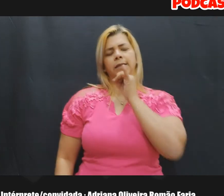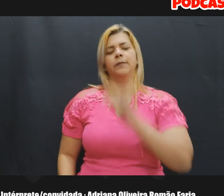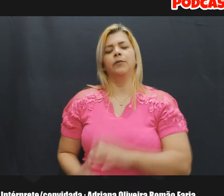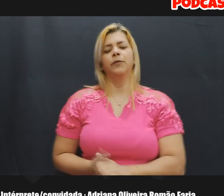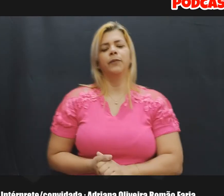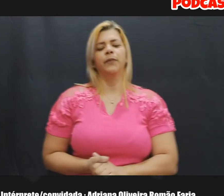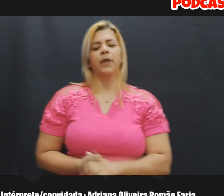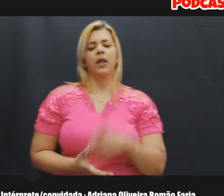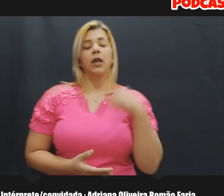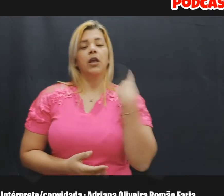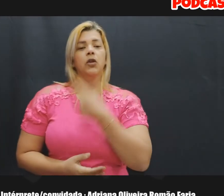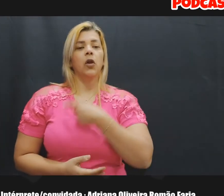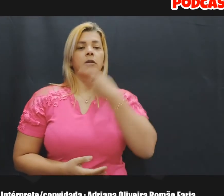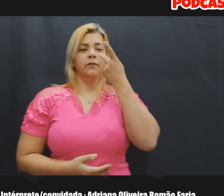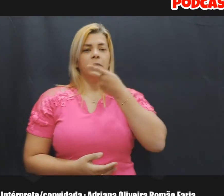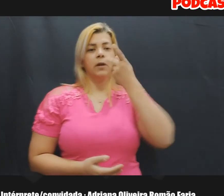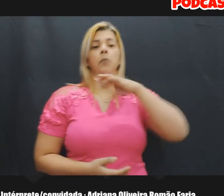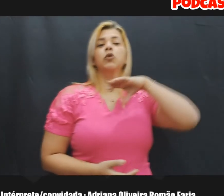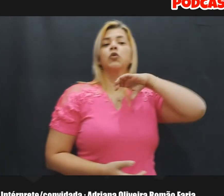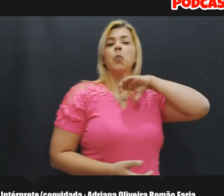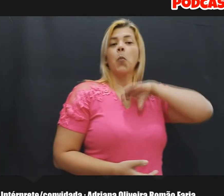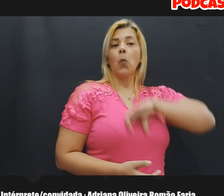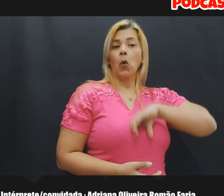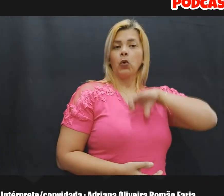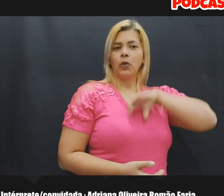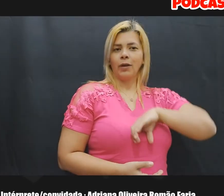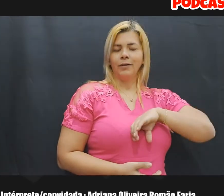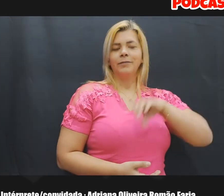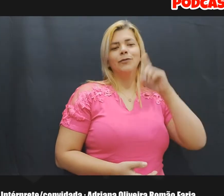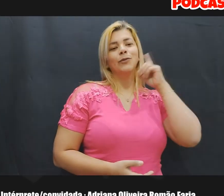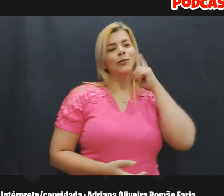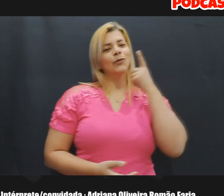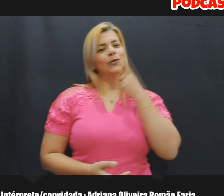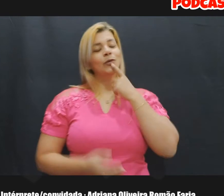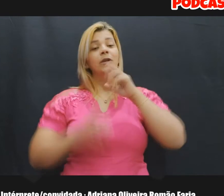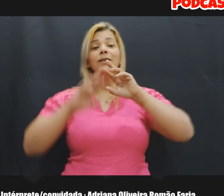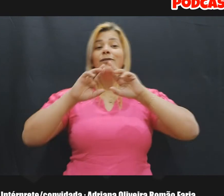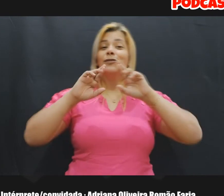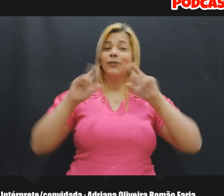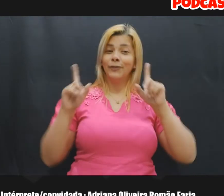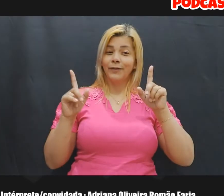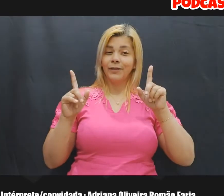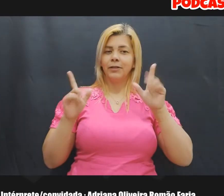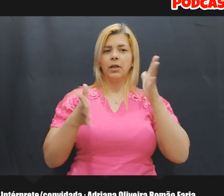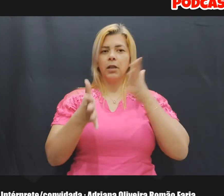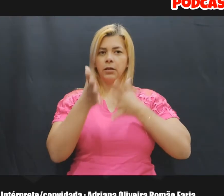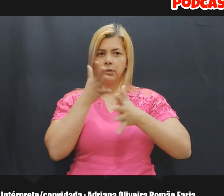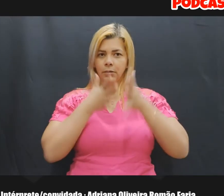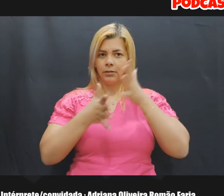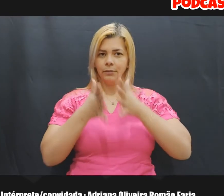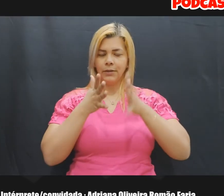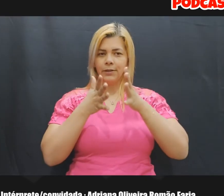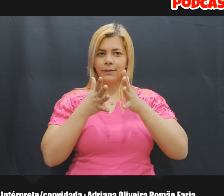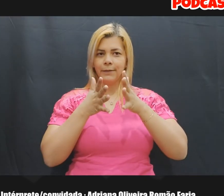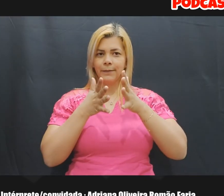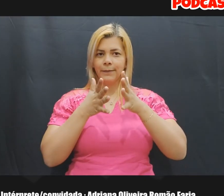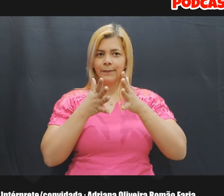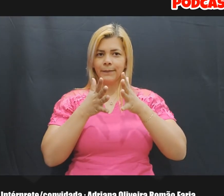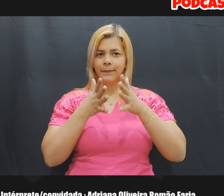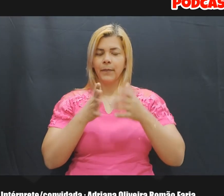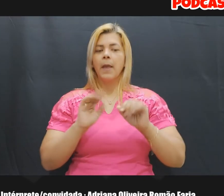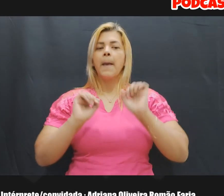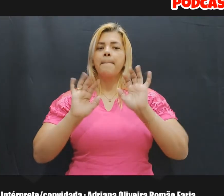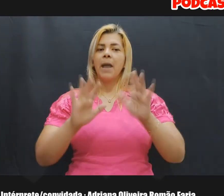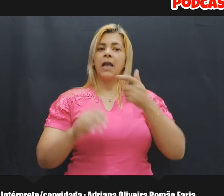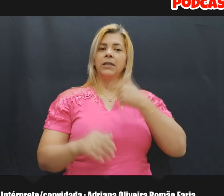nós falamos em português, mas os surdos, eles falam em Libras. Agora, quando eu